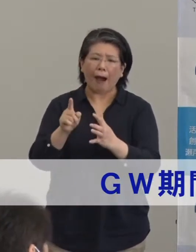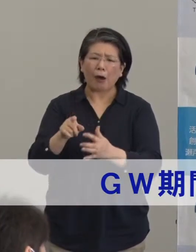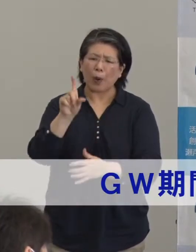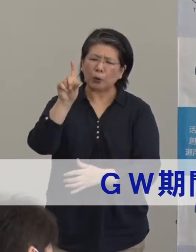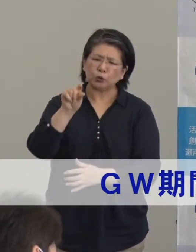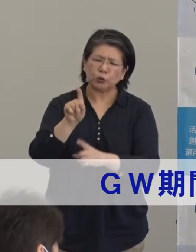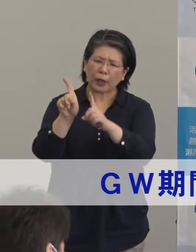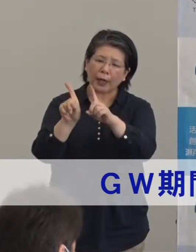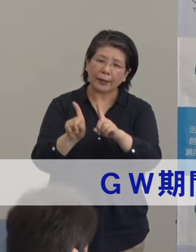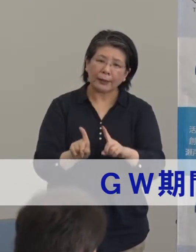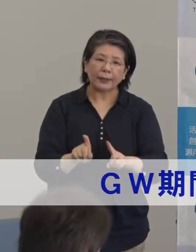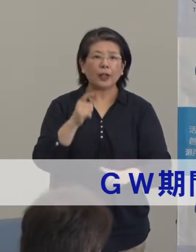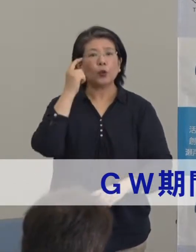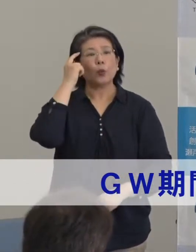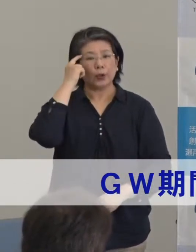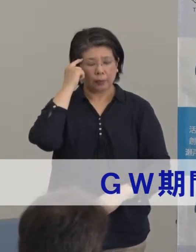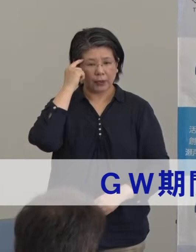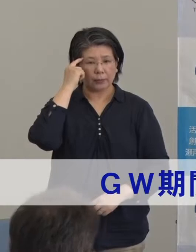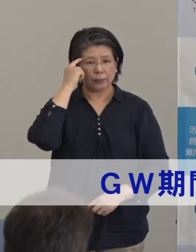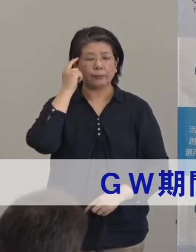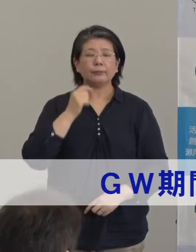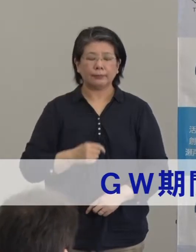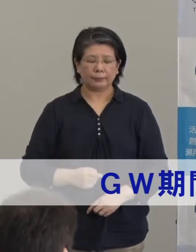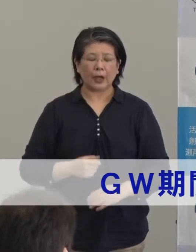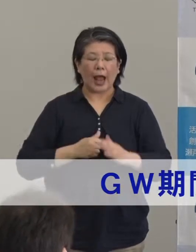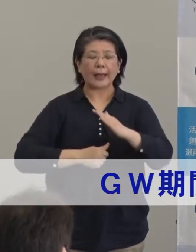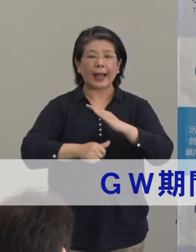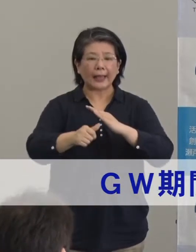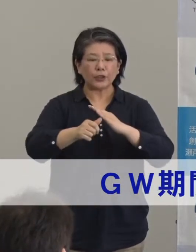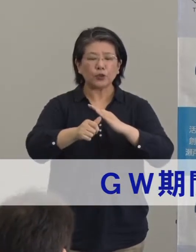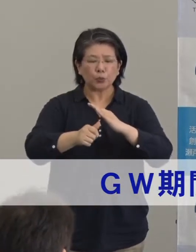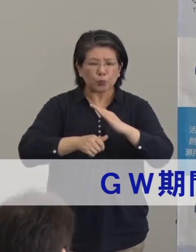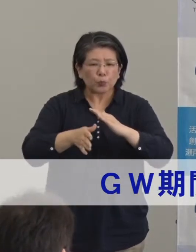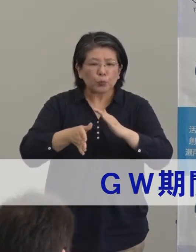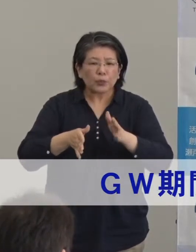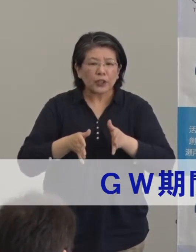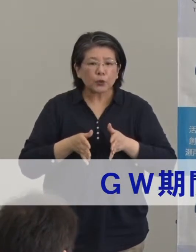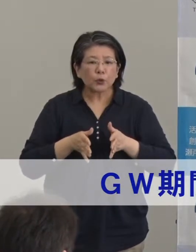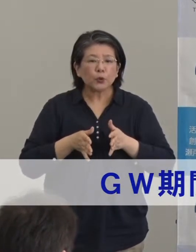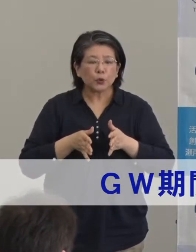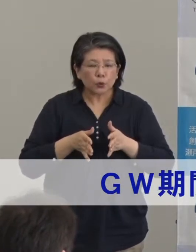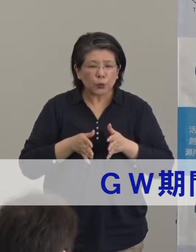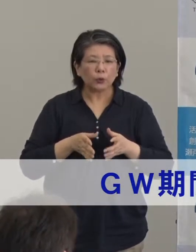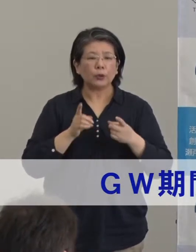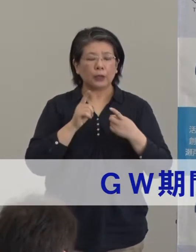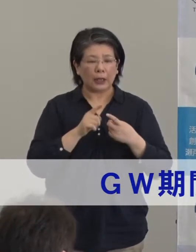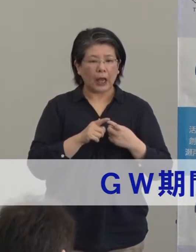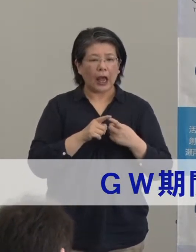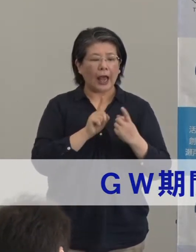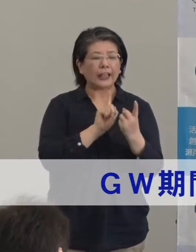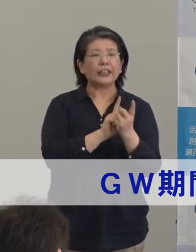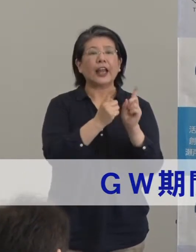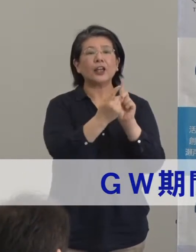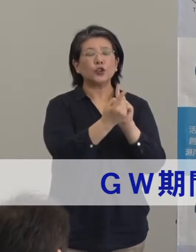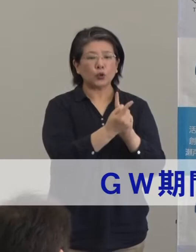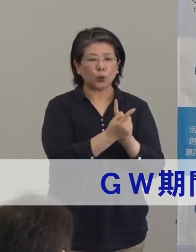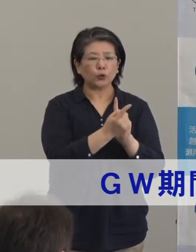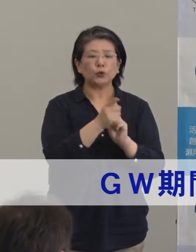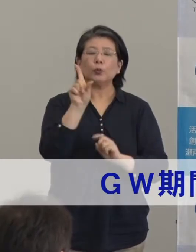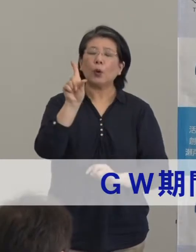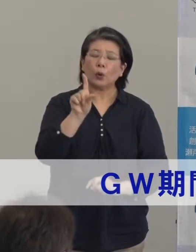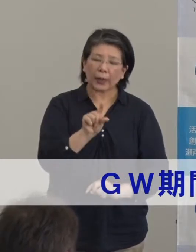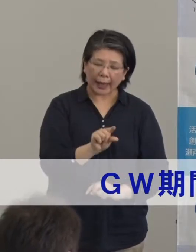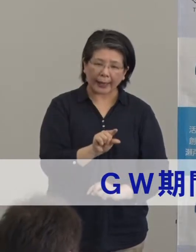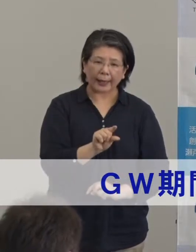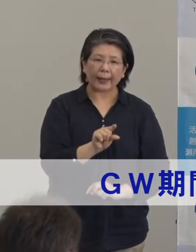っておりますので、いわゆる外出自粛あるいはそれによる人と人との接触の低減とい